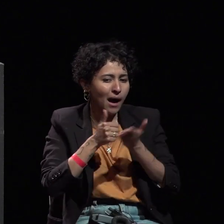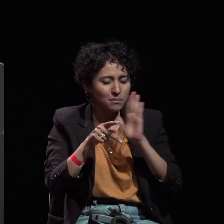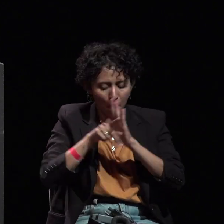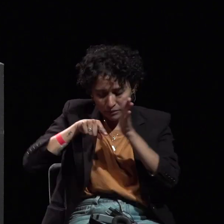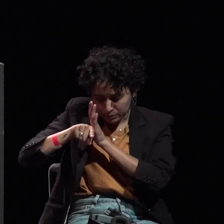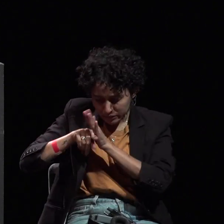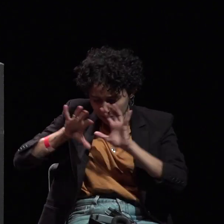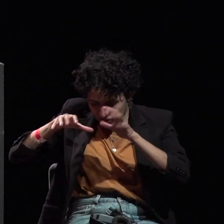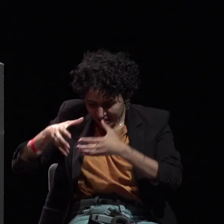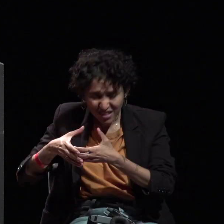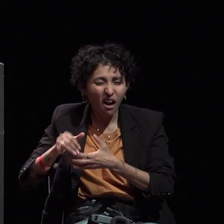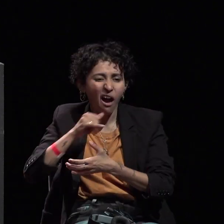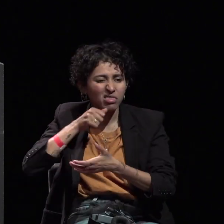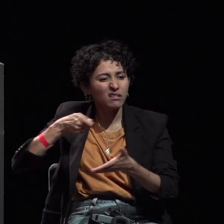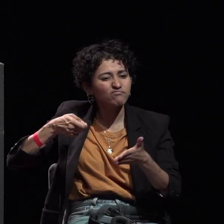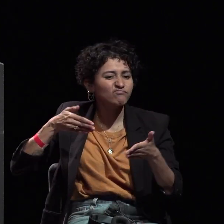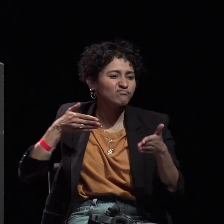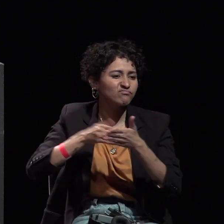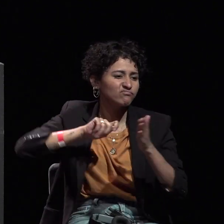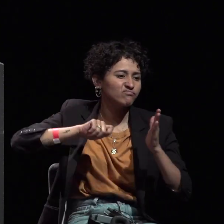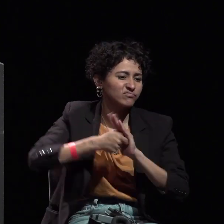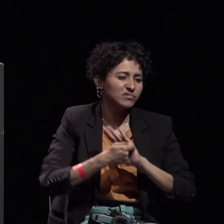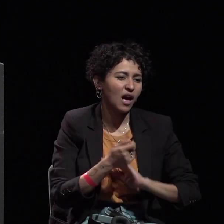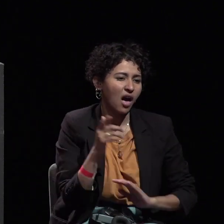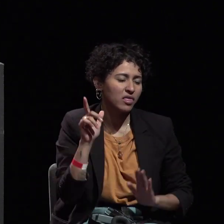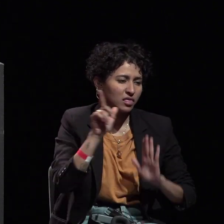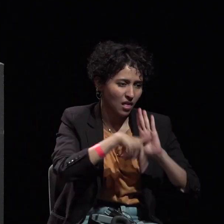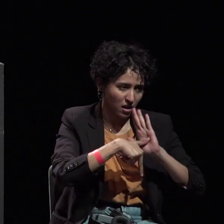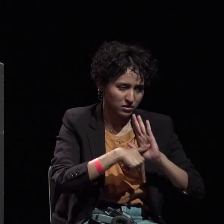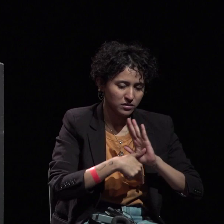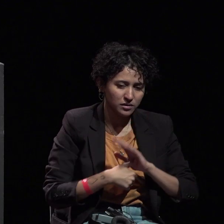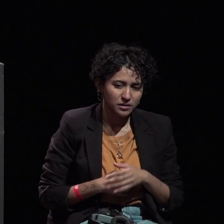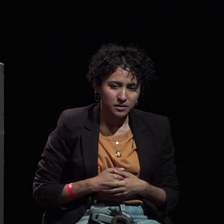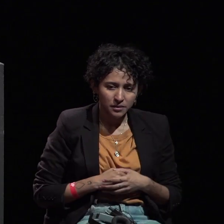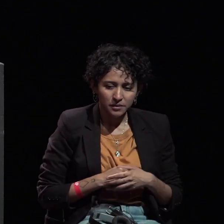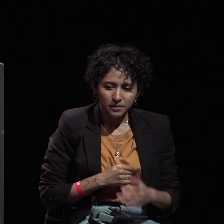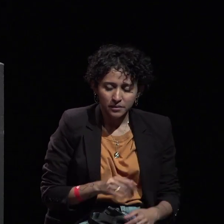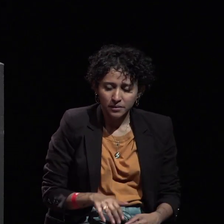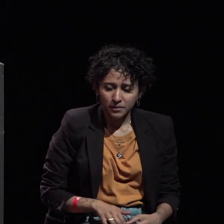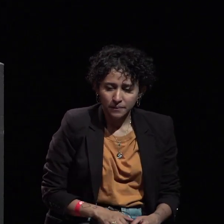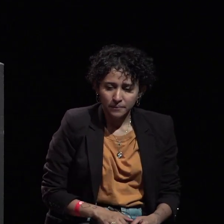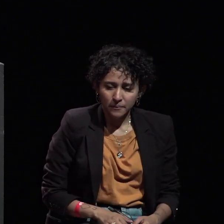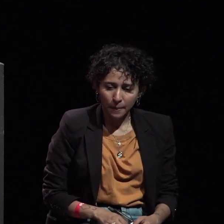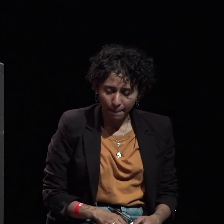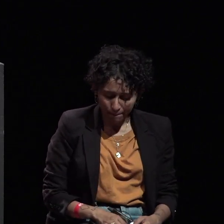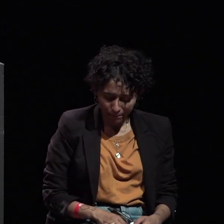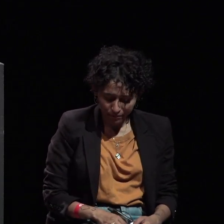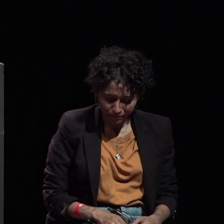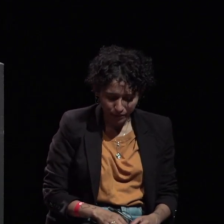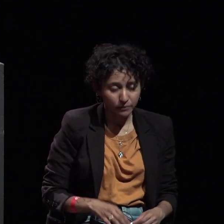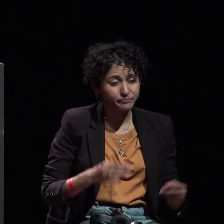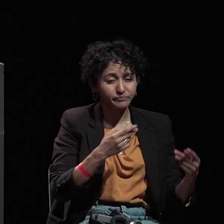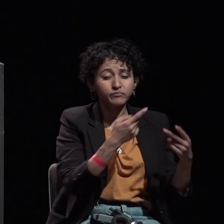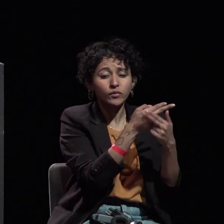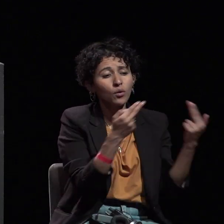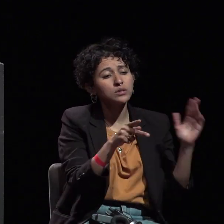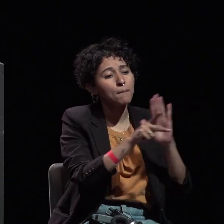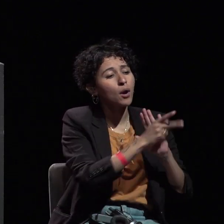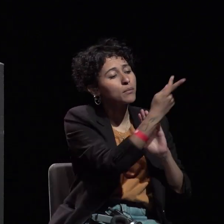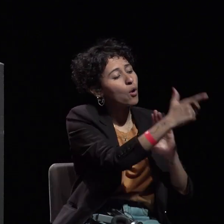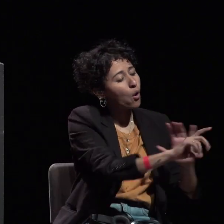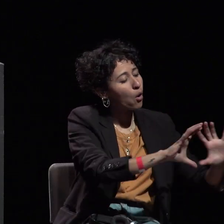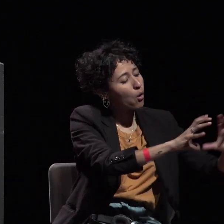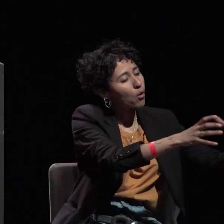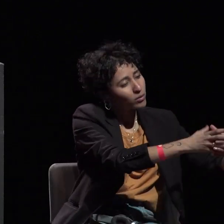políticas da identidade e da autoridade. Ora, a passagem das coisas dos outros para museus das mais diversas aspirações